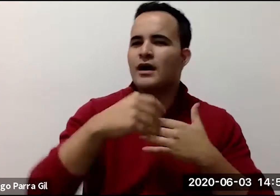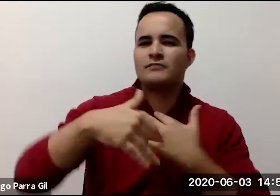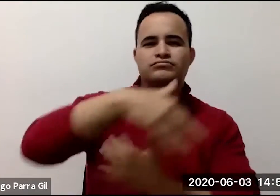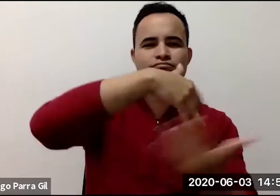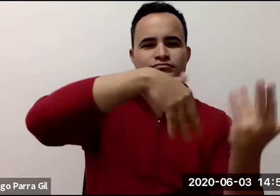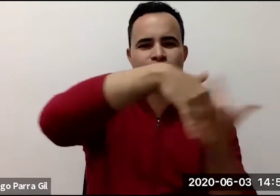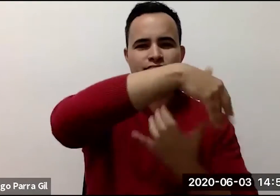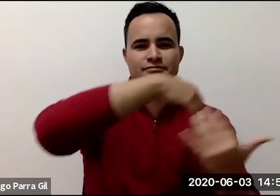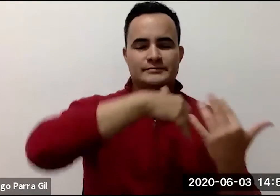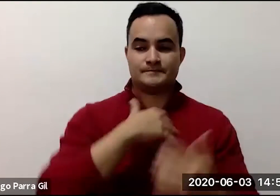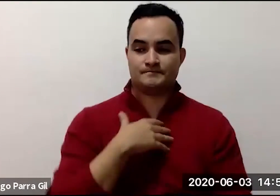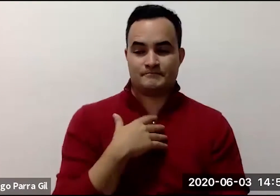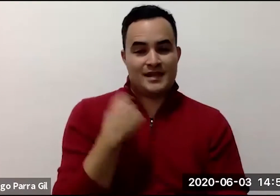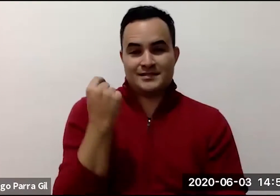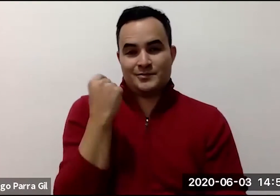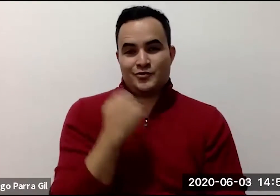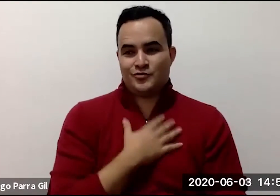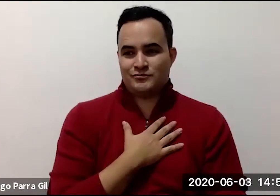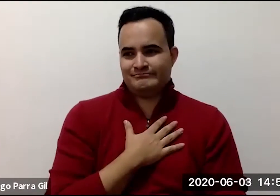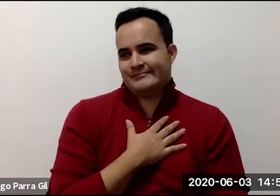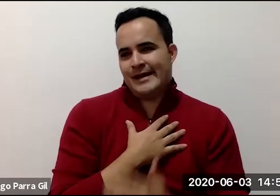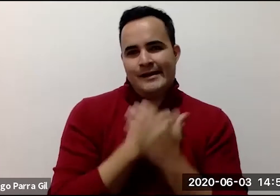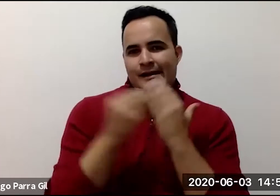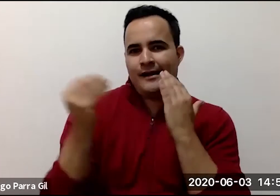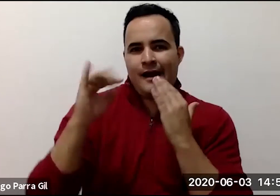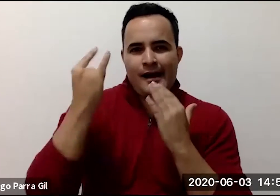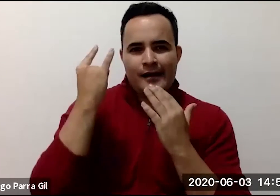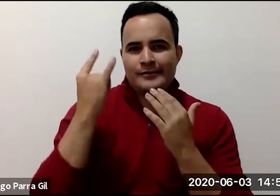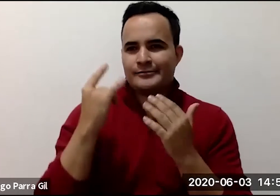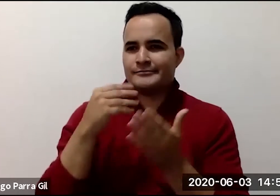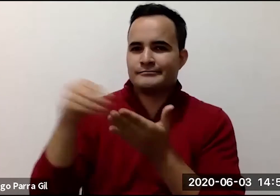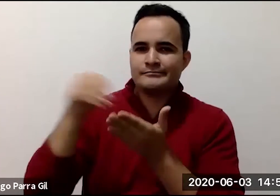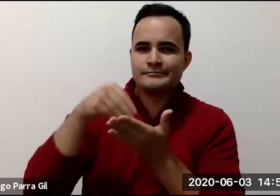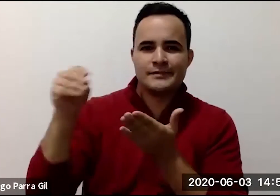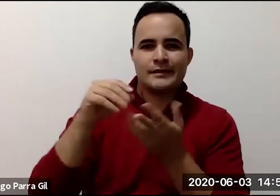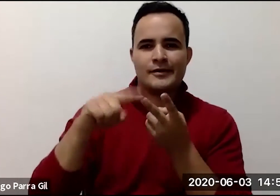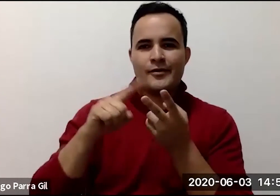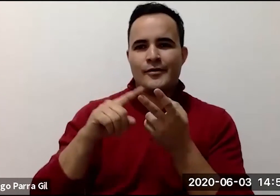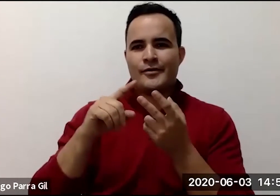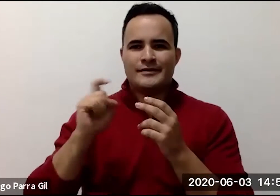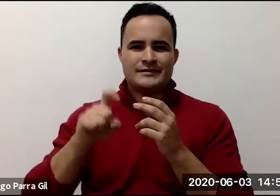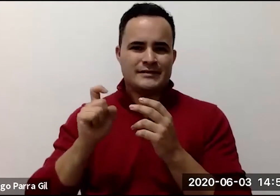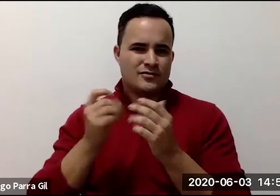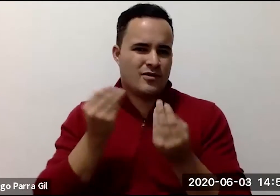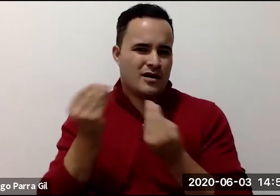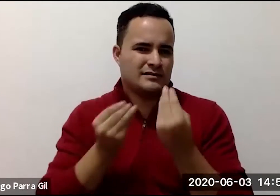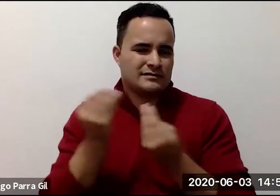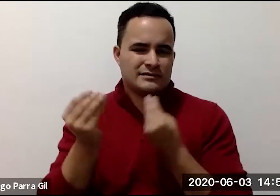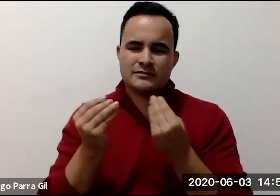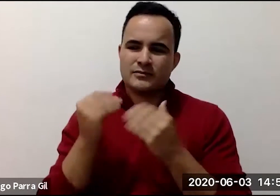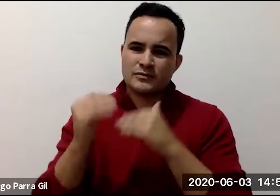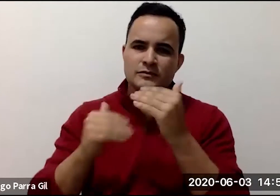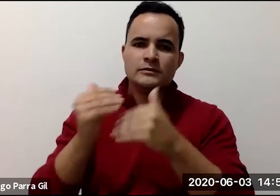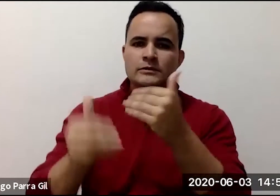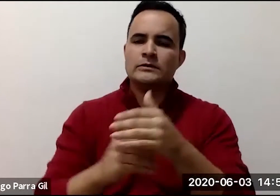hacer algunas compras, pagar algunos servicios, pues noto ya drásticamente cómo